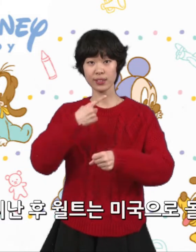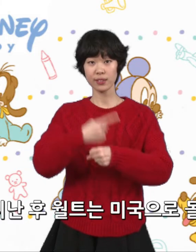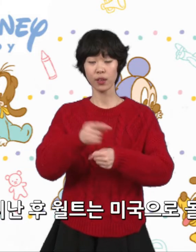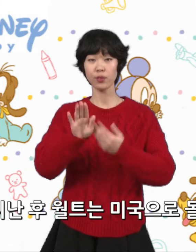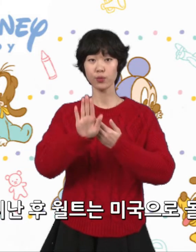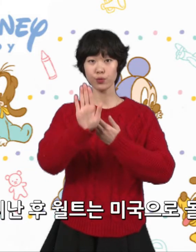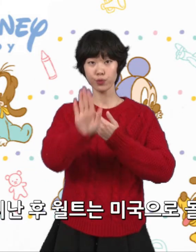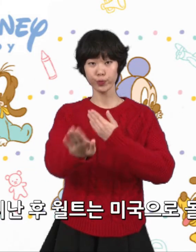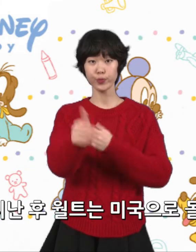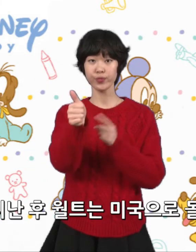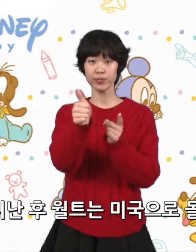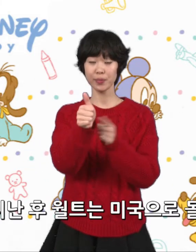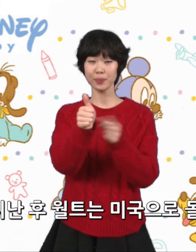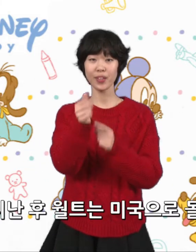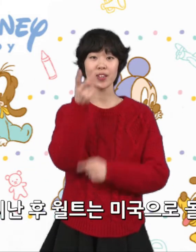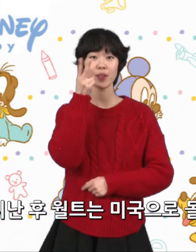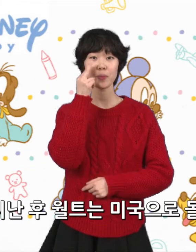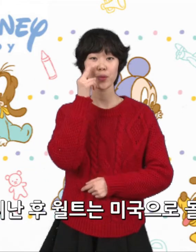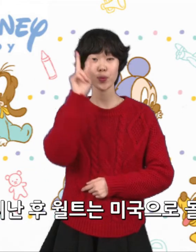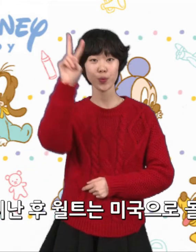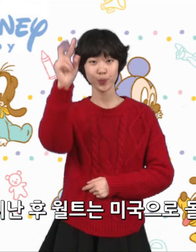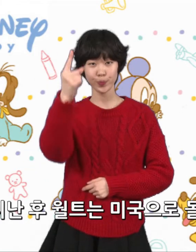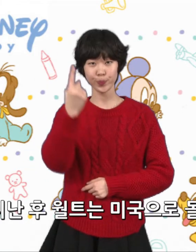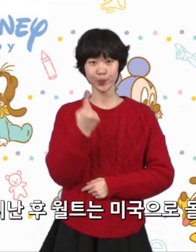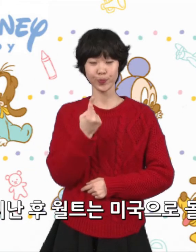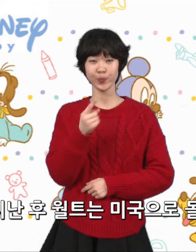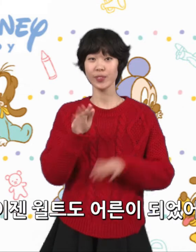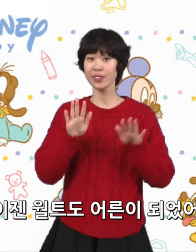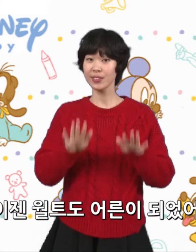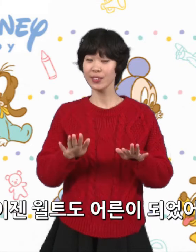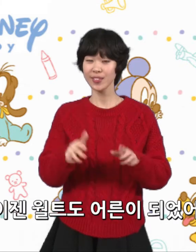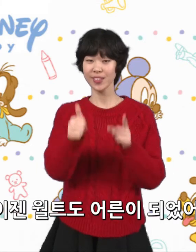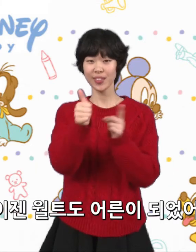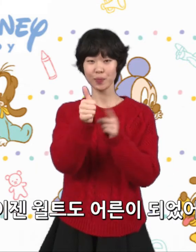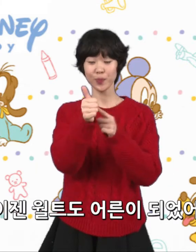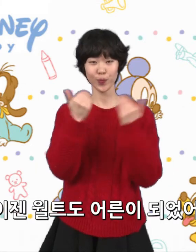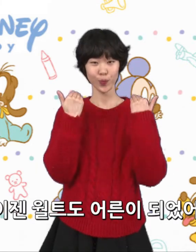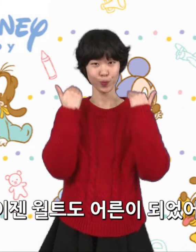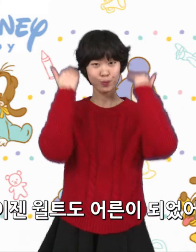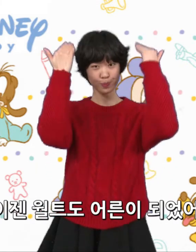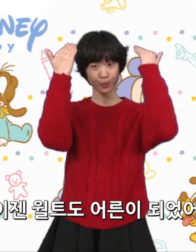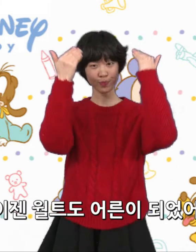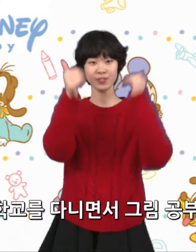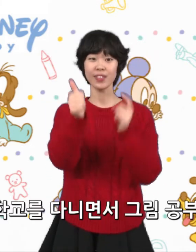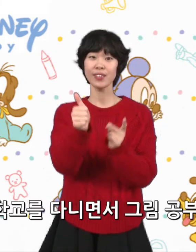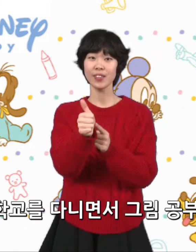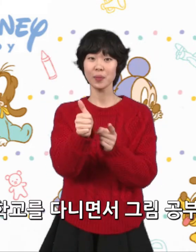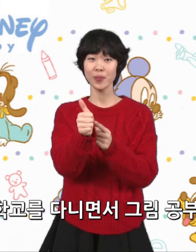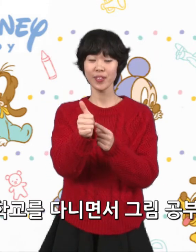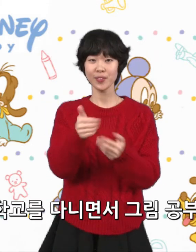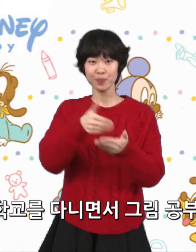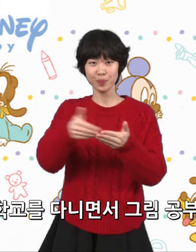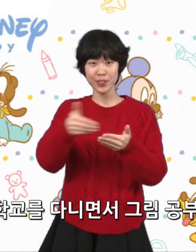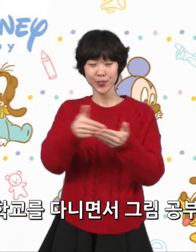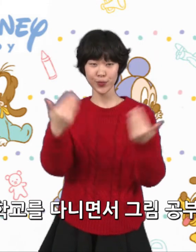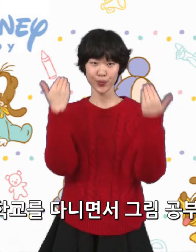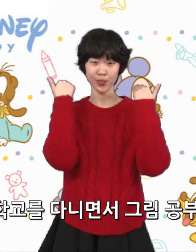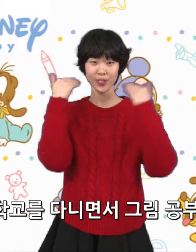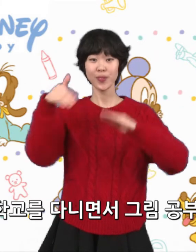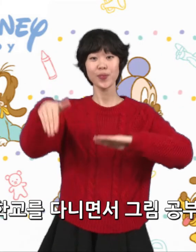1년이 지난 후 월트는 미국으로 돌아왔어요. 이젠 월트도 어른이 되었어요. 월트는 미술학교를